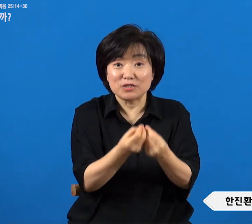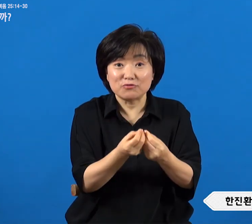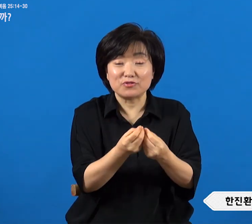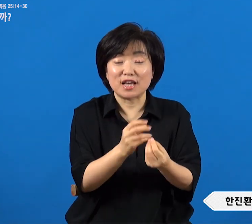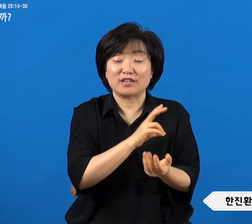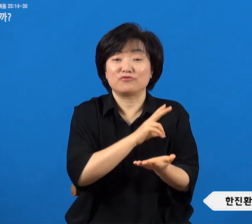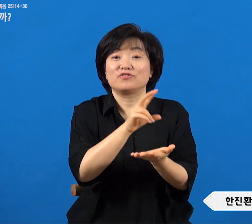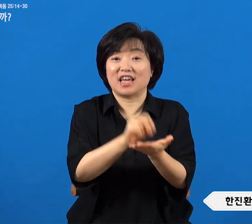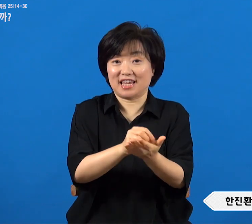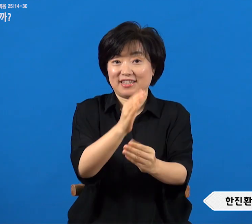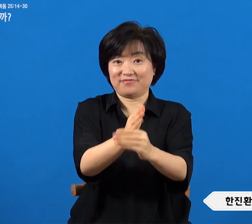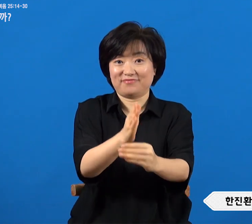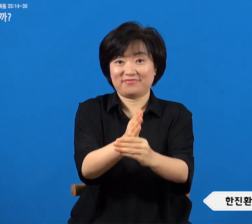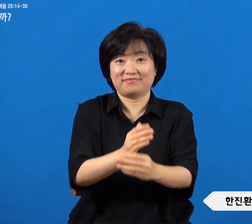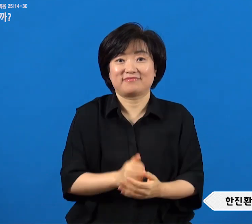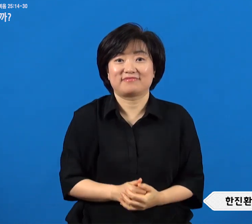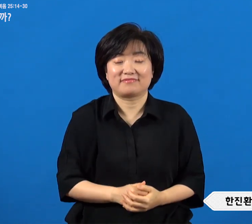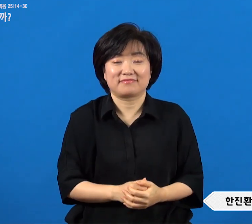주제지요.